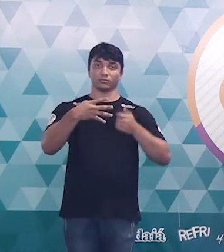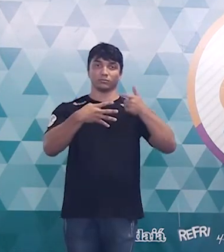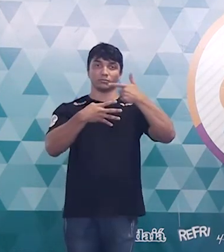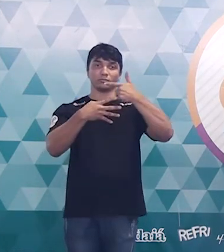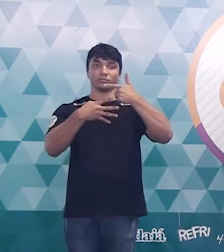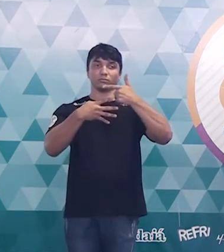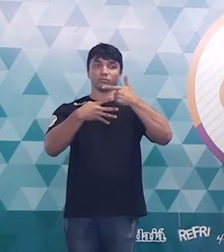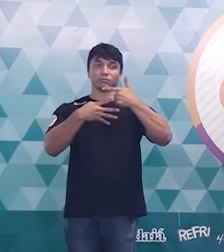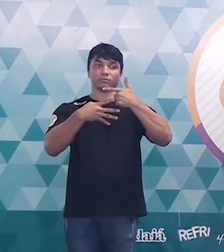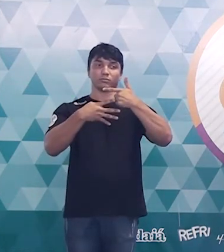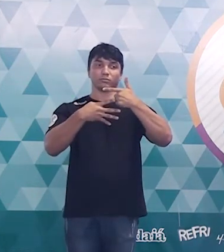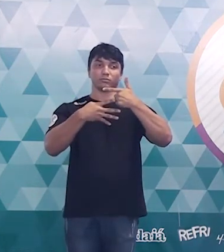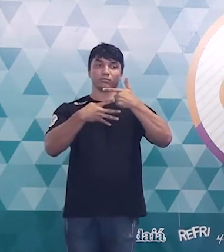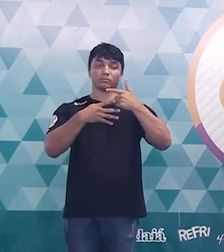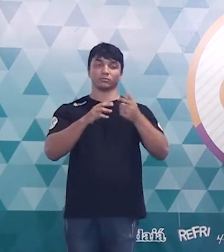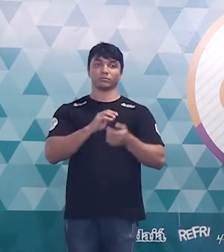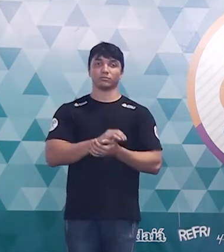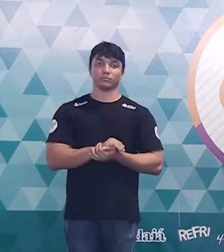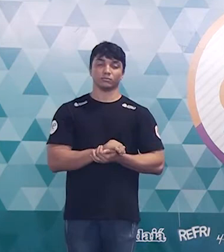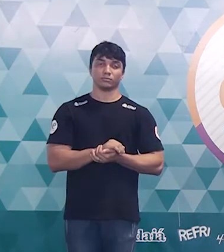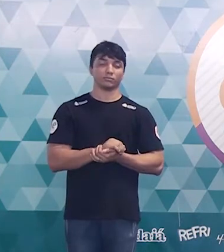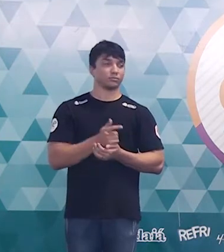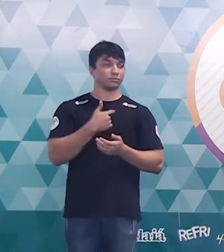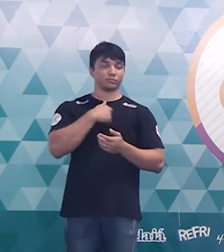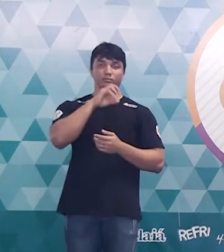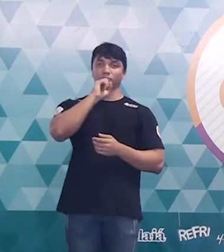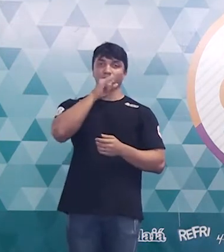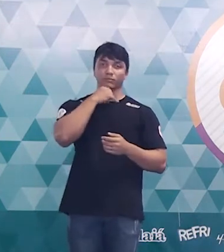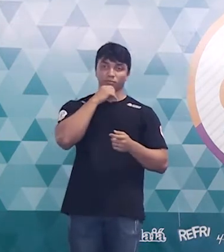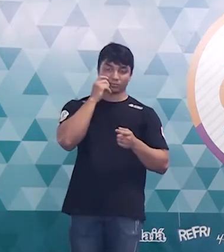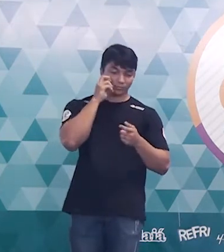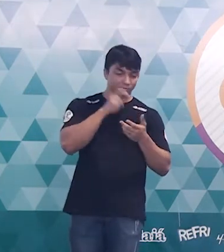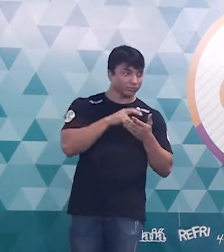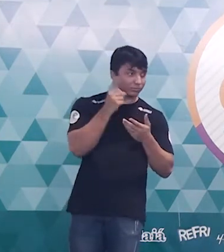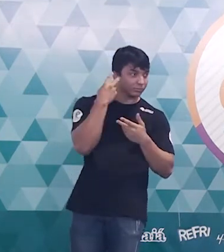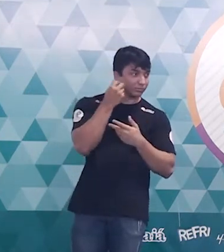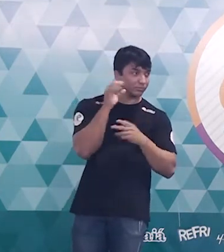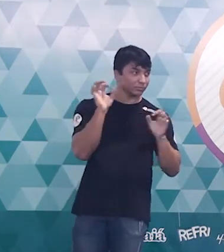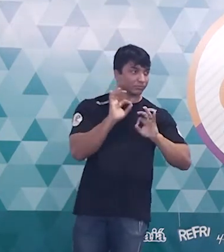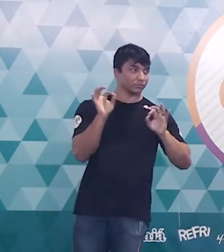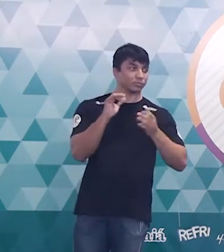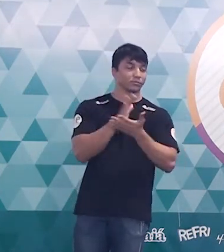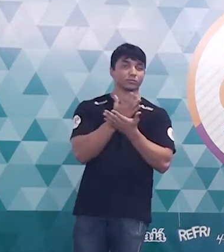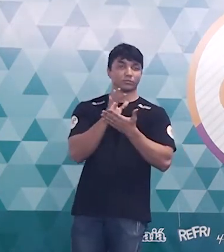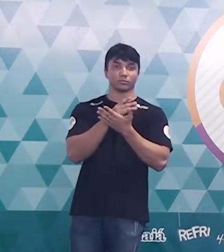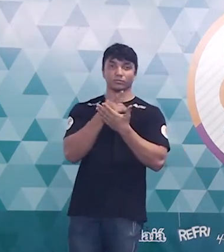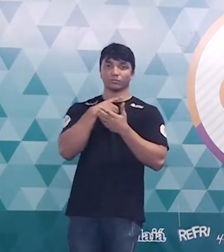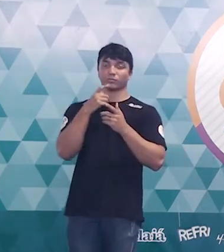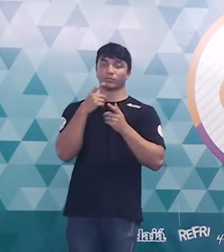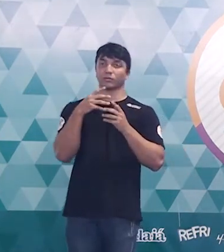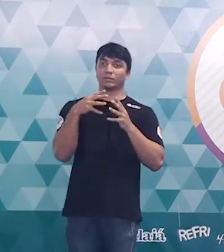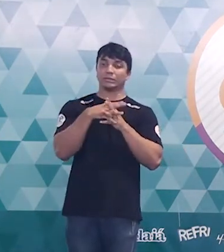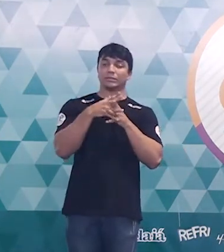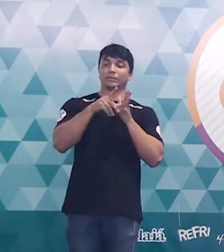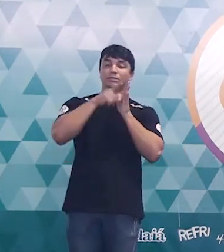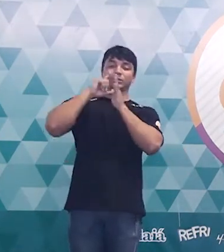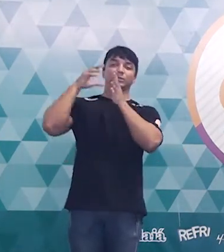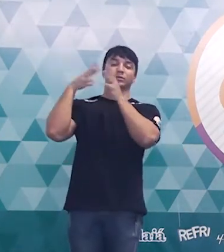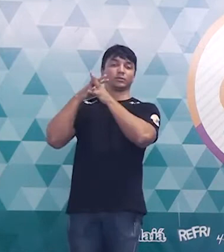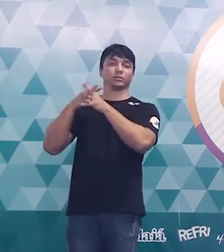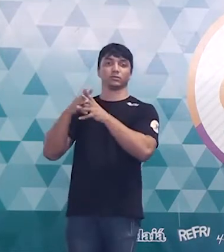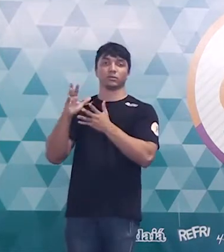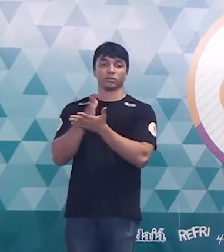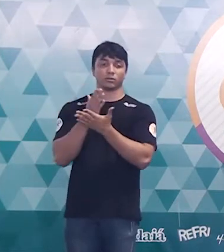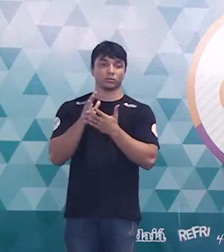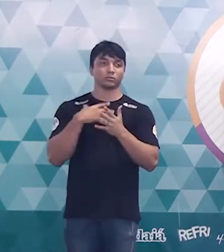14 ao quadrado? Bom, se não consultarem o celular, alguns vão começar a travar ou já travaram antes, né?